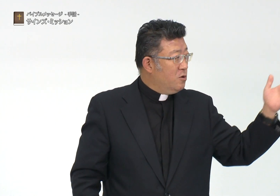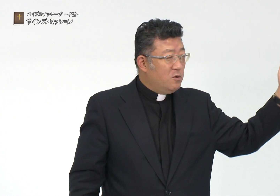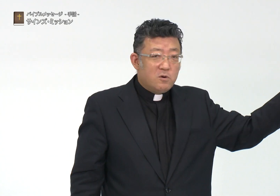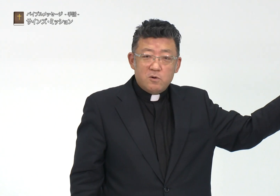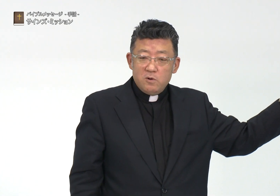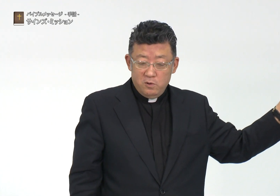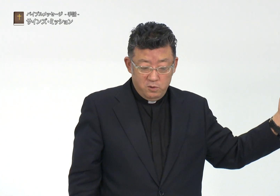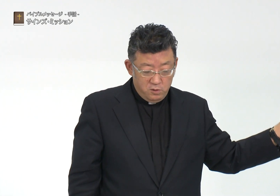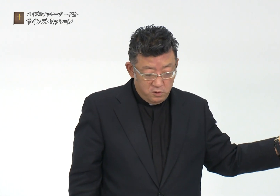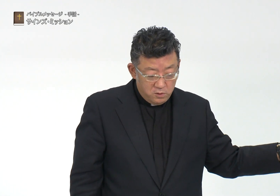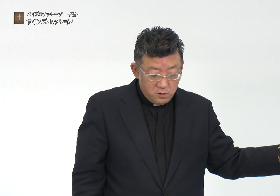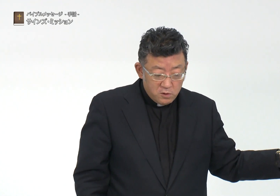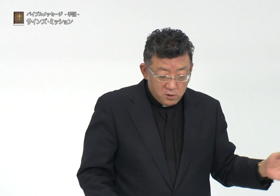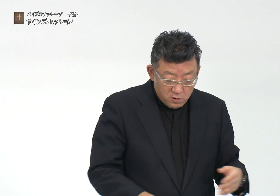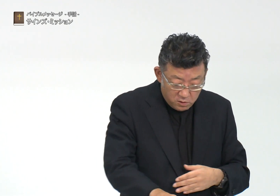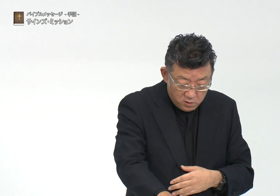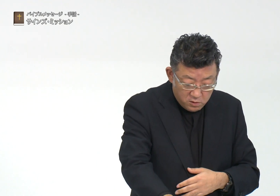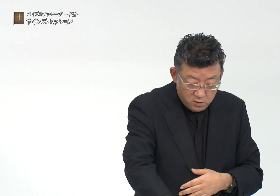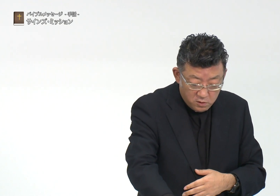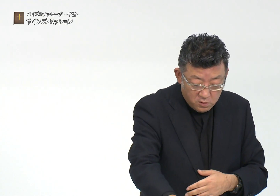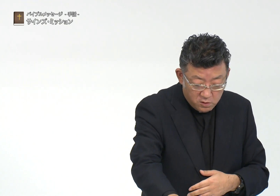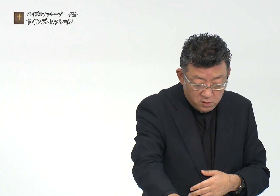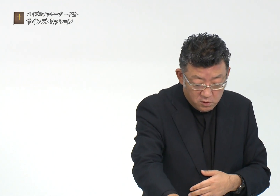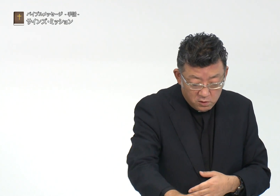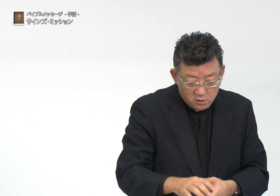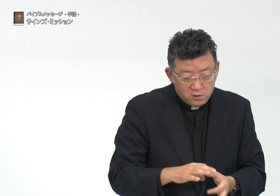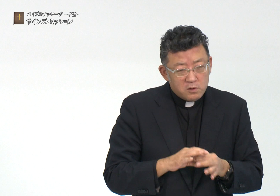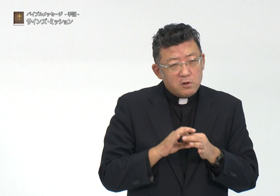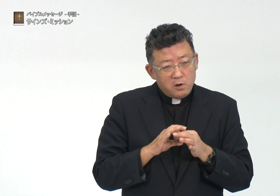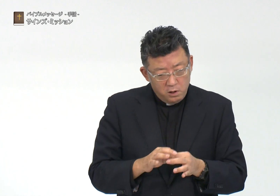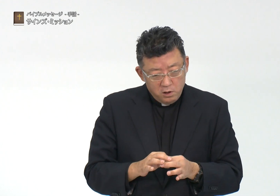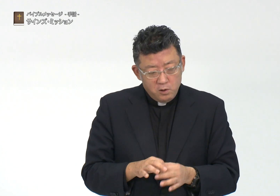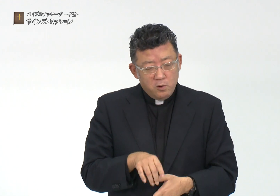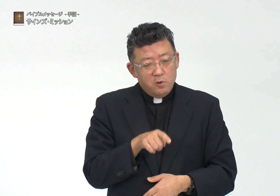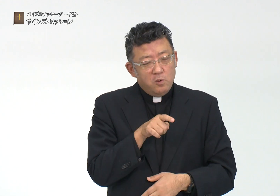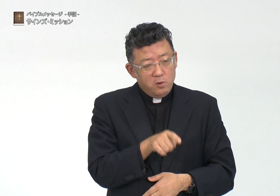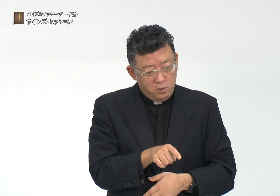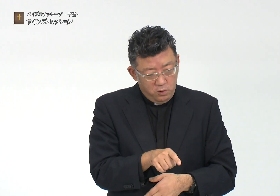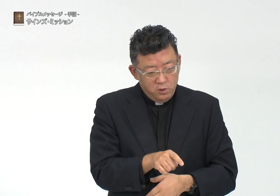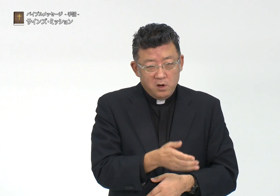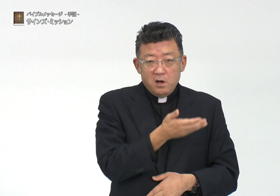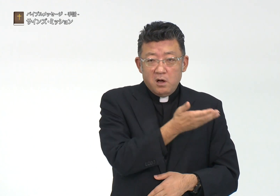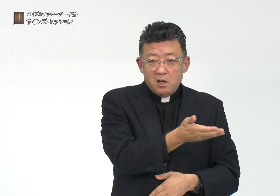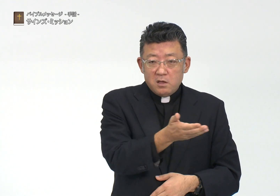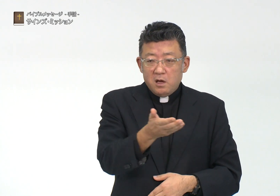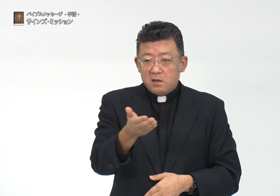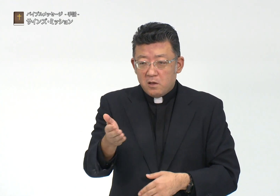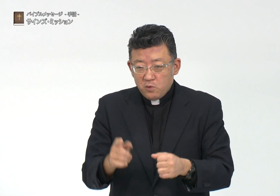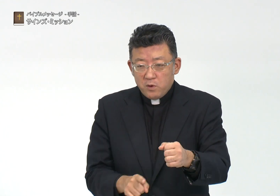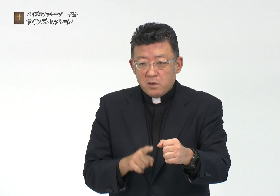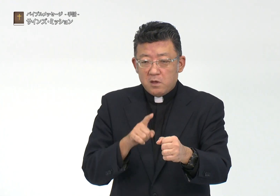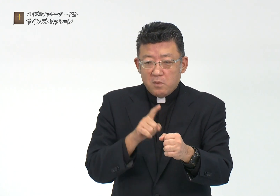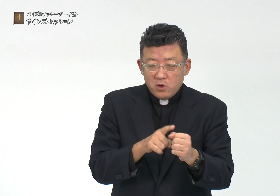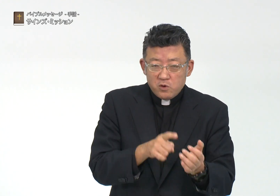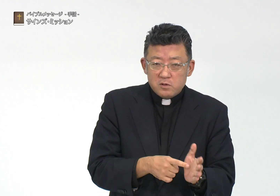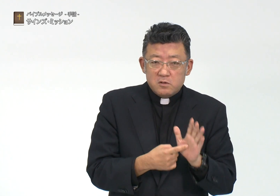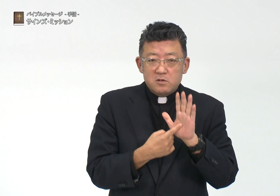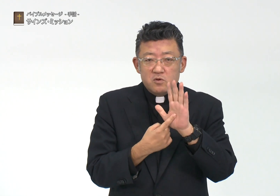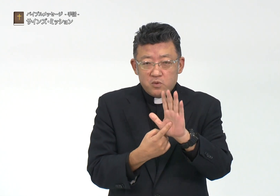布で包み岩に陥った墓にを下げている様子が描かれています